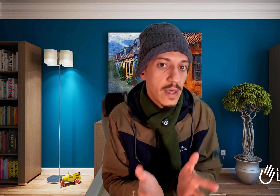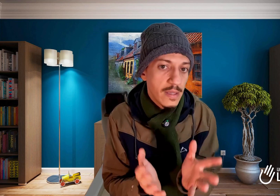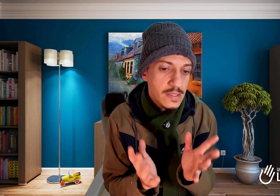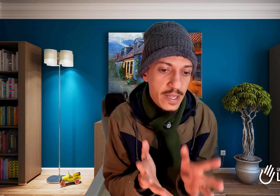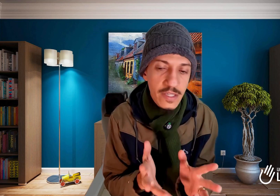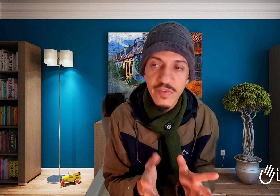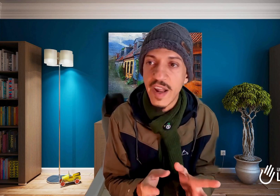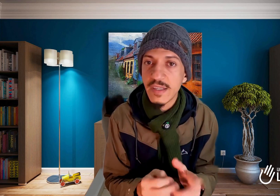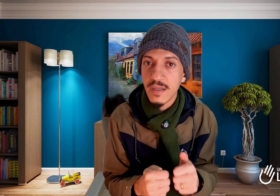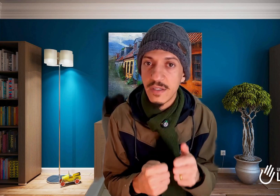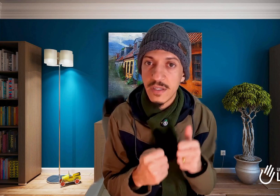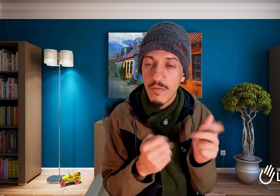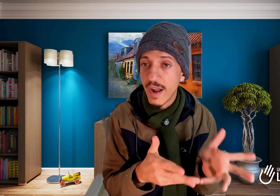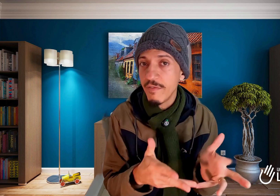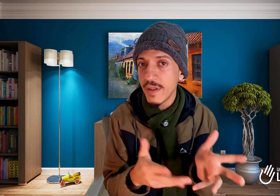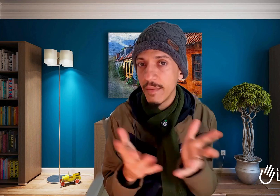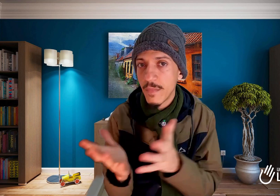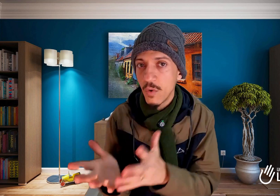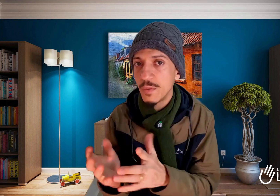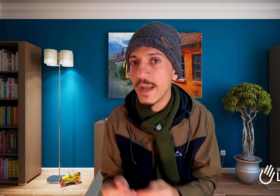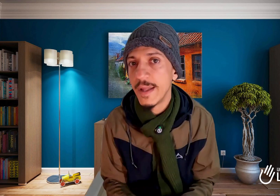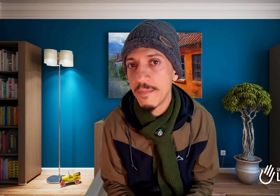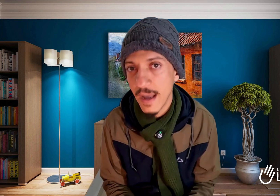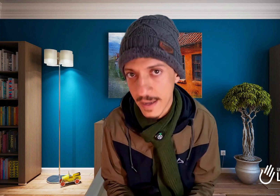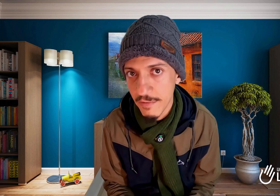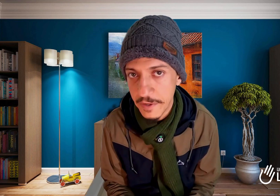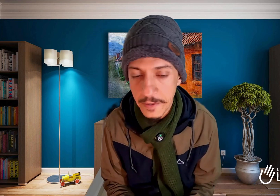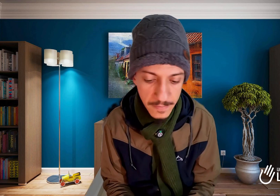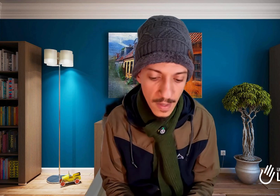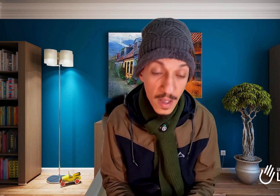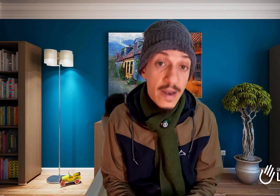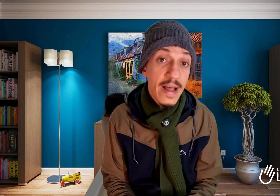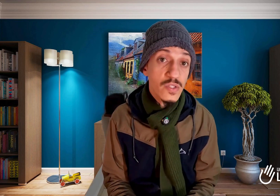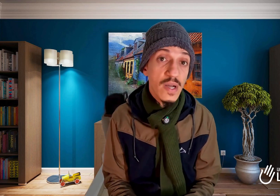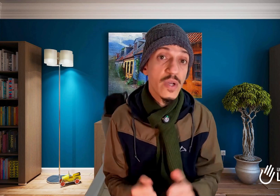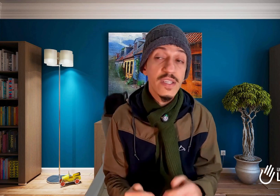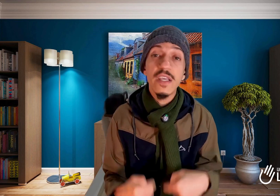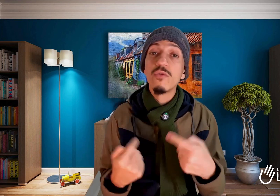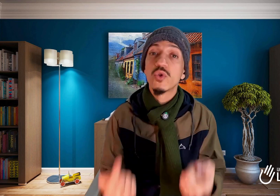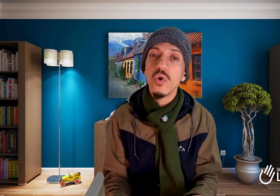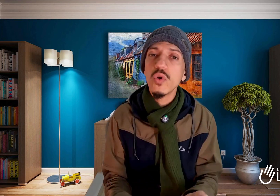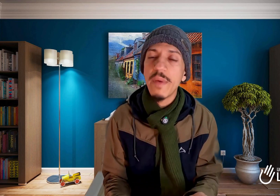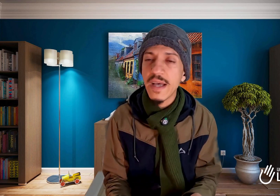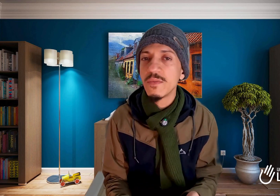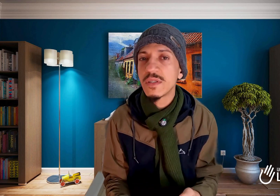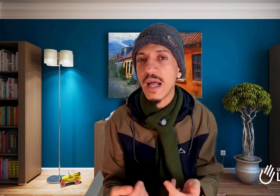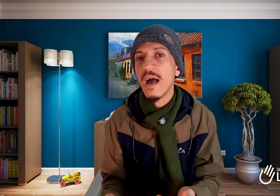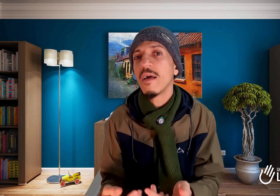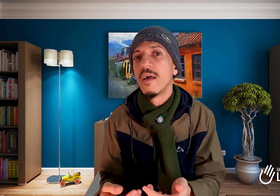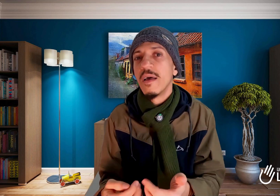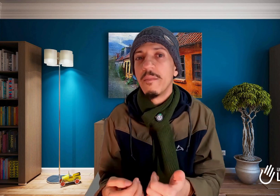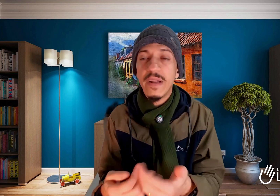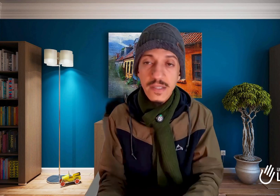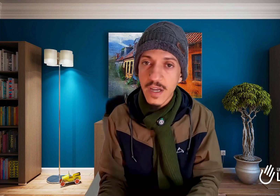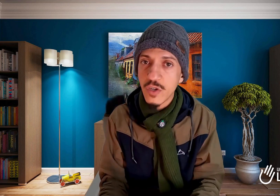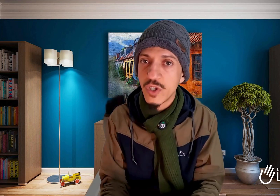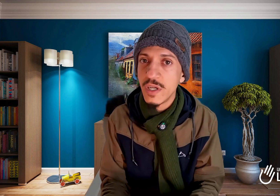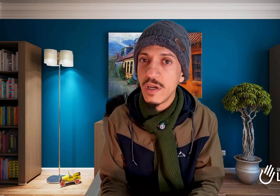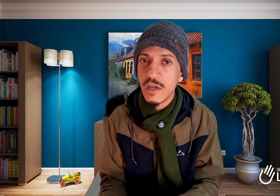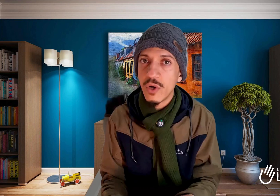ser a diferença de salvar a vida ou de perder aquela vida. Nas situações em que o surdo mesmo está precisando de